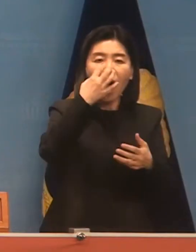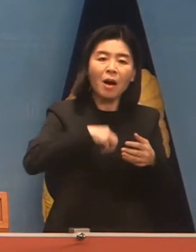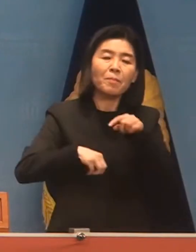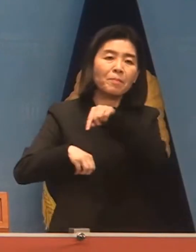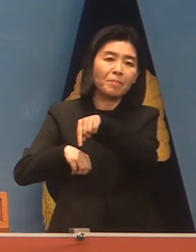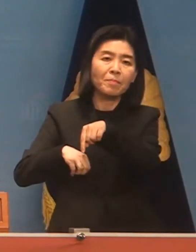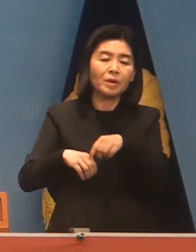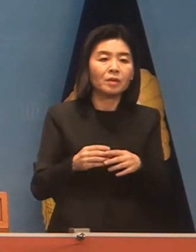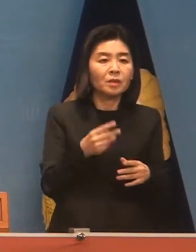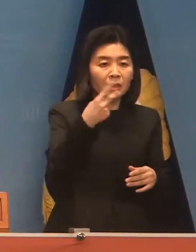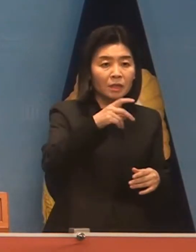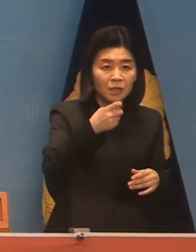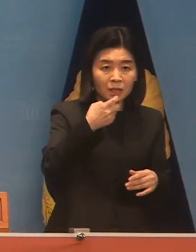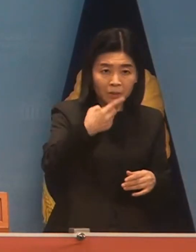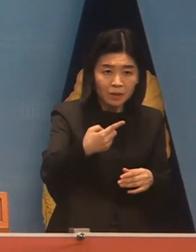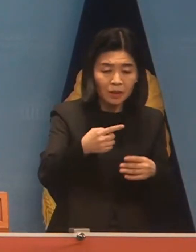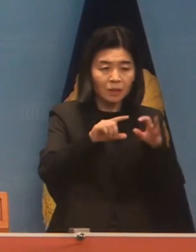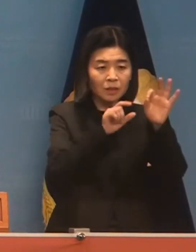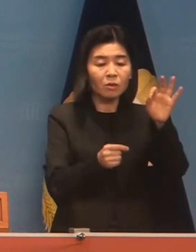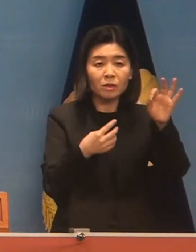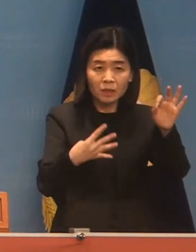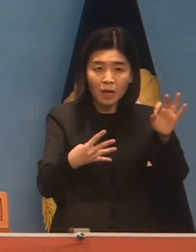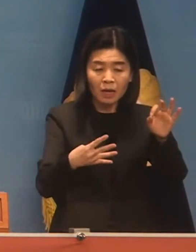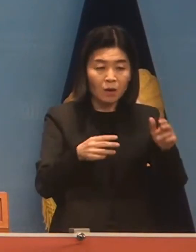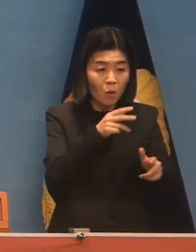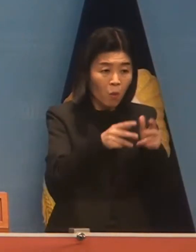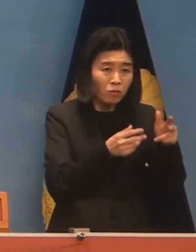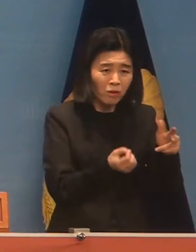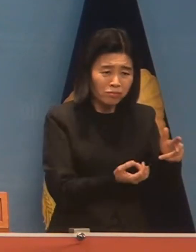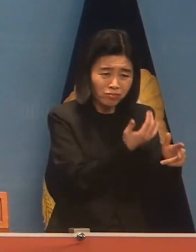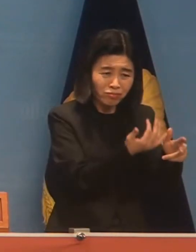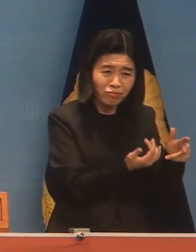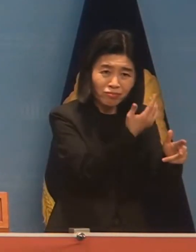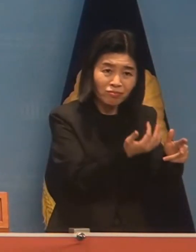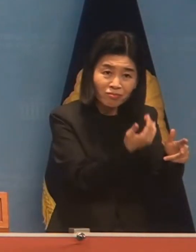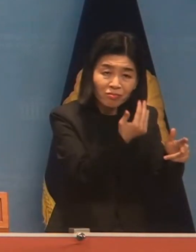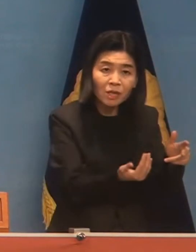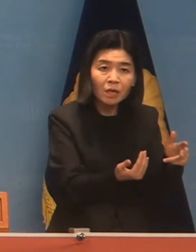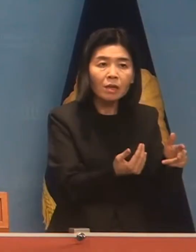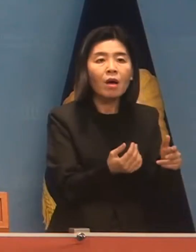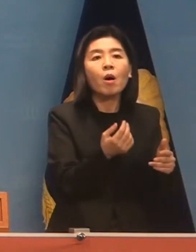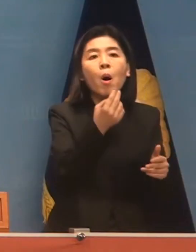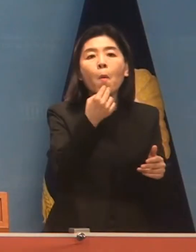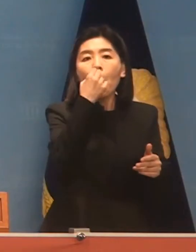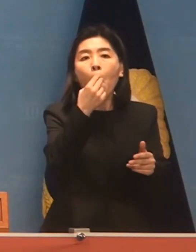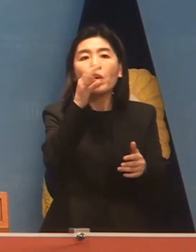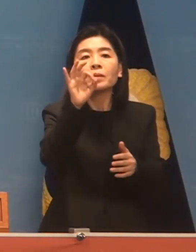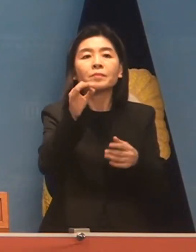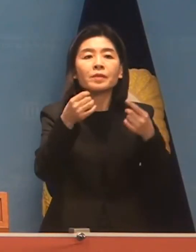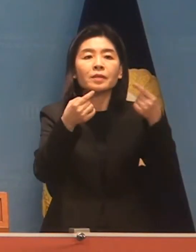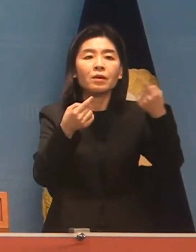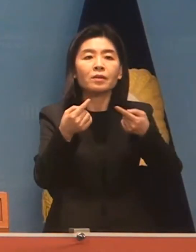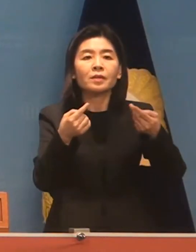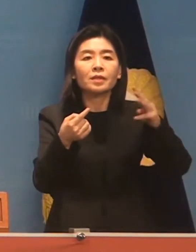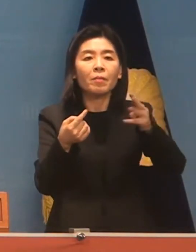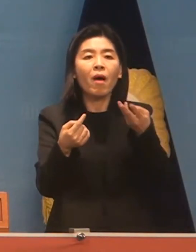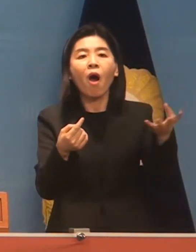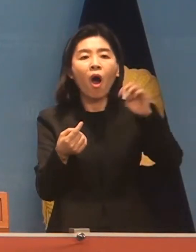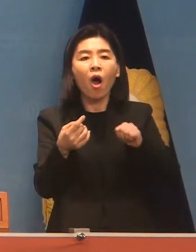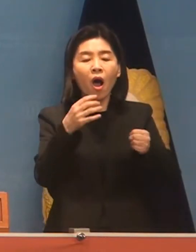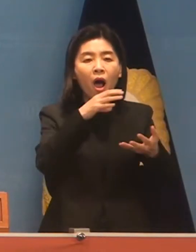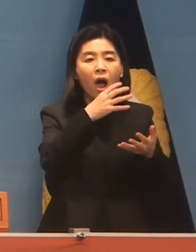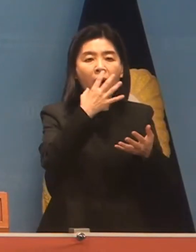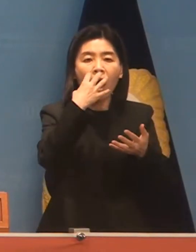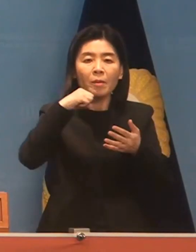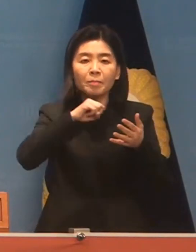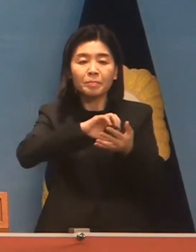2022년 10월 4일 공장에 불이 나자 화재보험금 1,300억 원만 챙기고 노동자